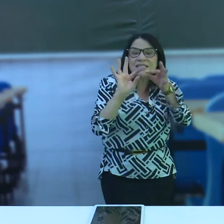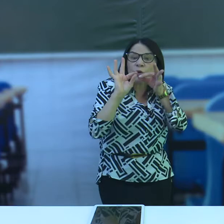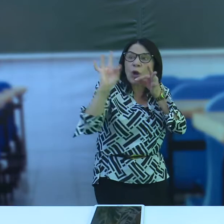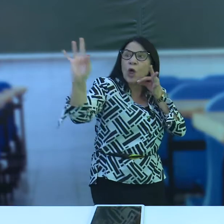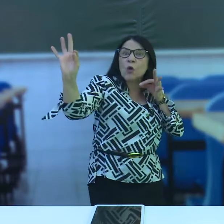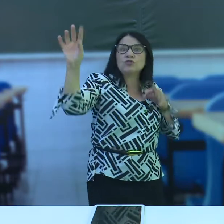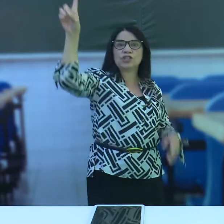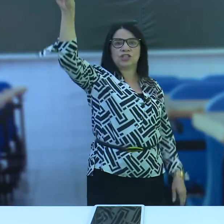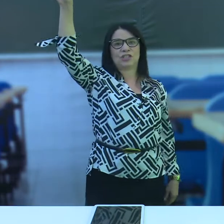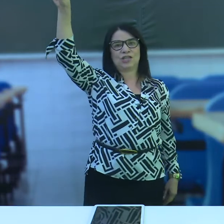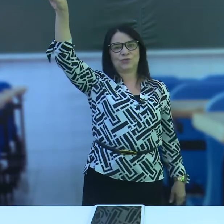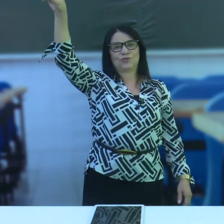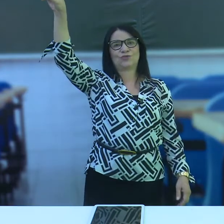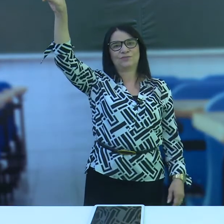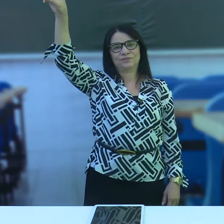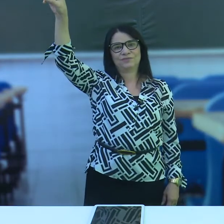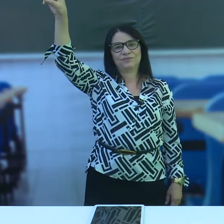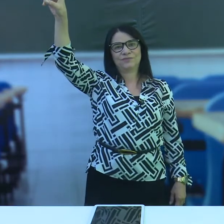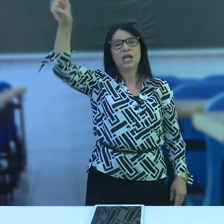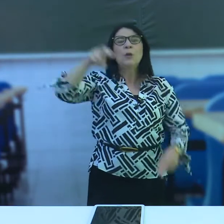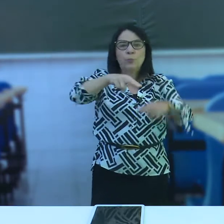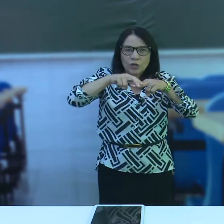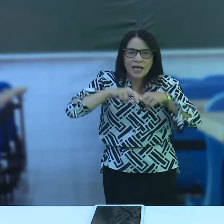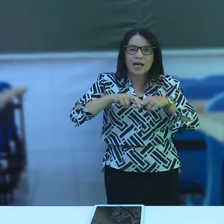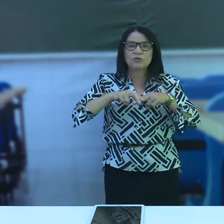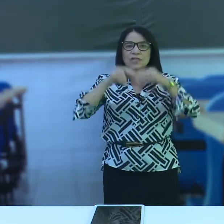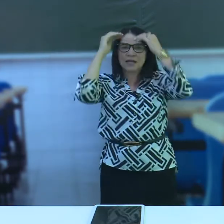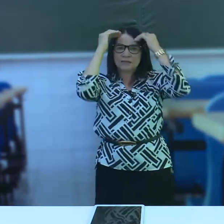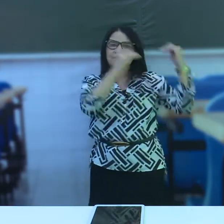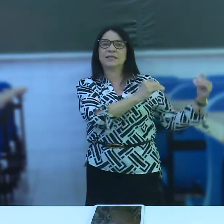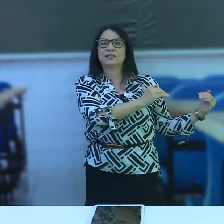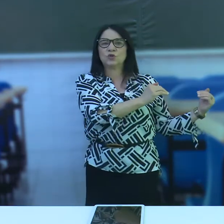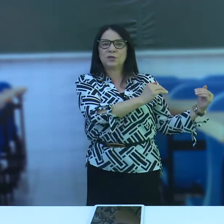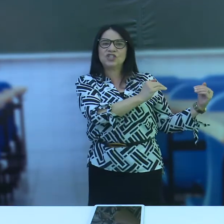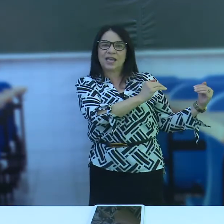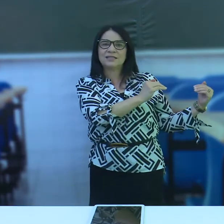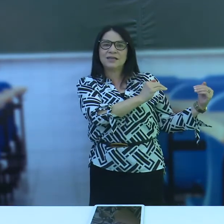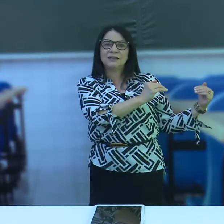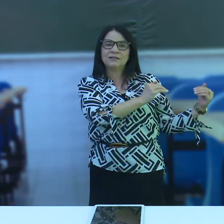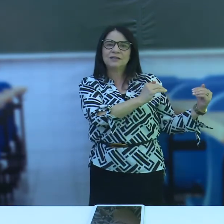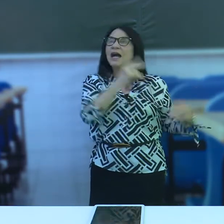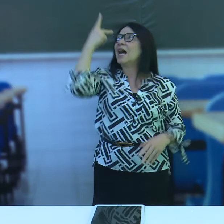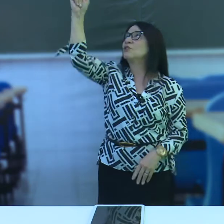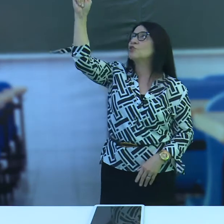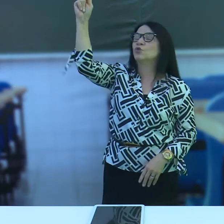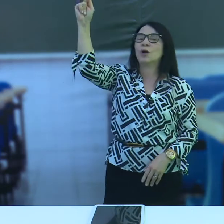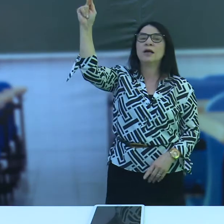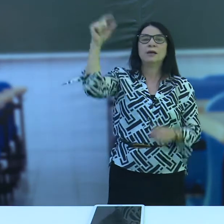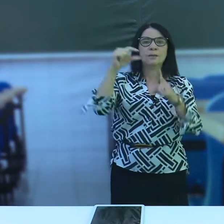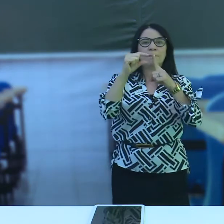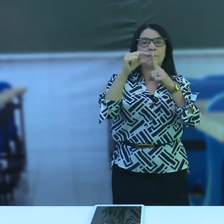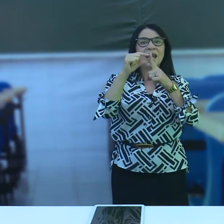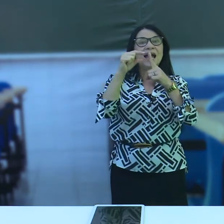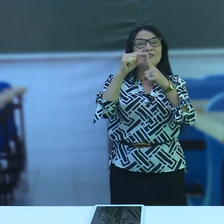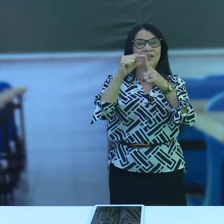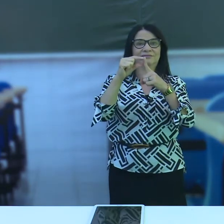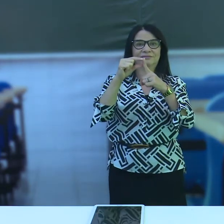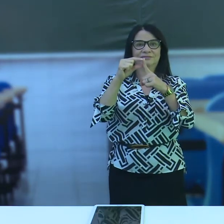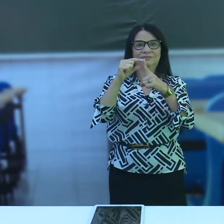Estão longe de Deus por causa da desobediência à sua palavra.